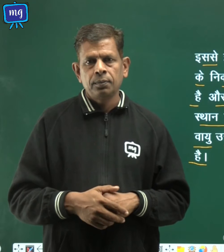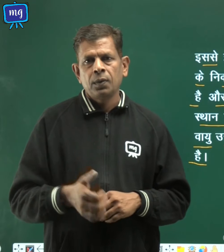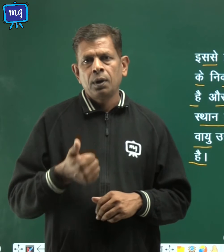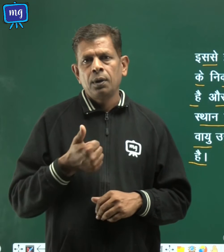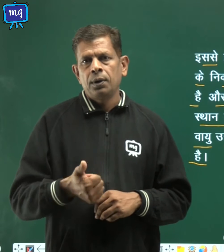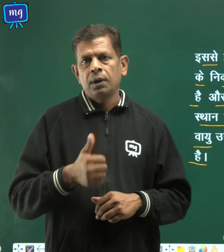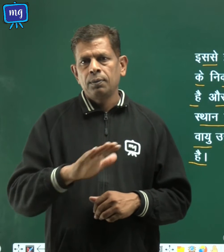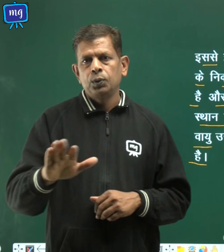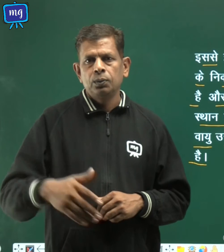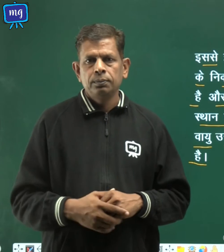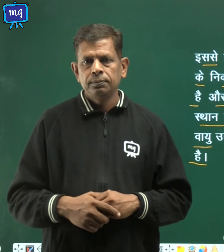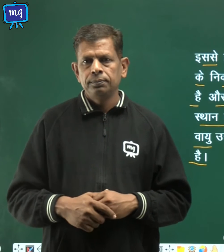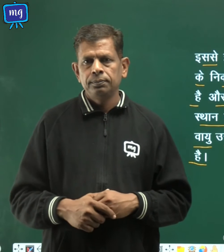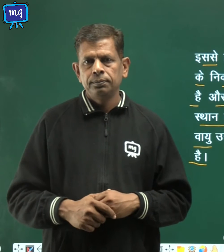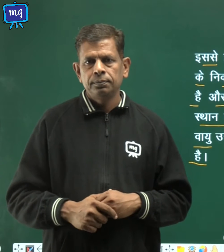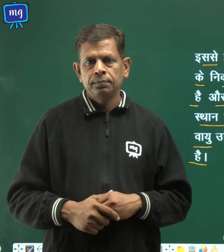ठीक है बच्चों,